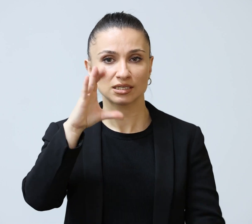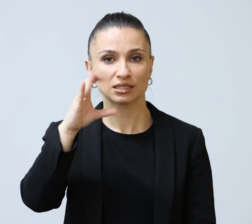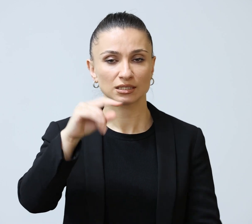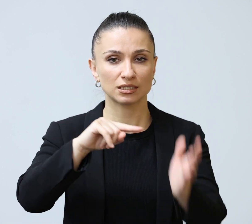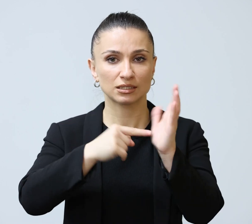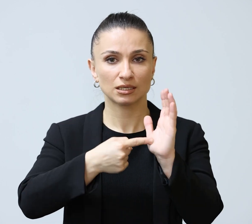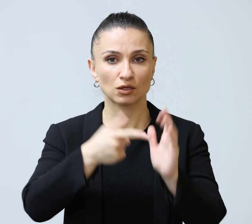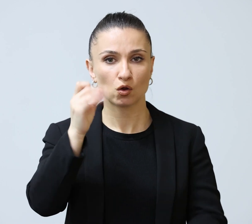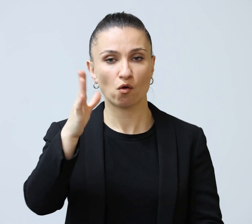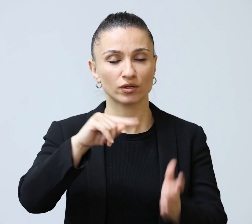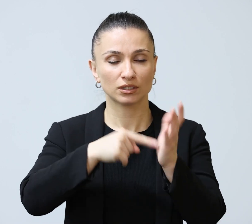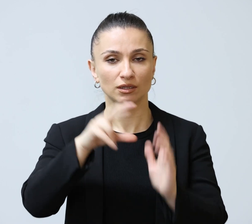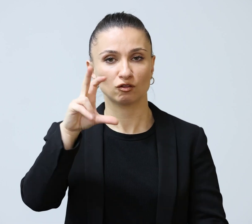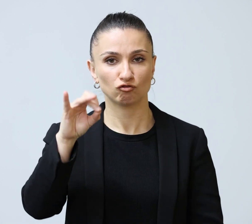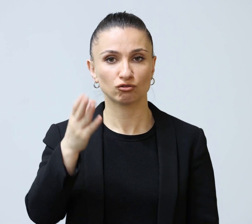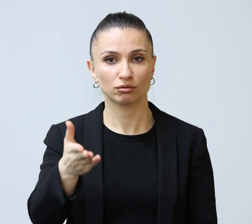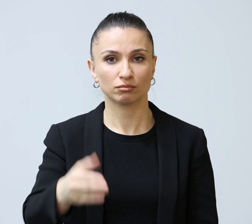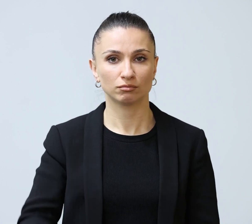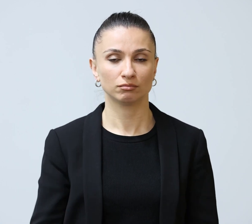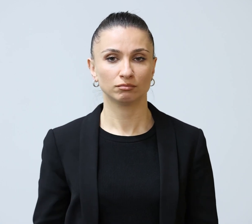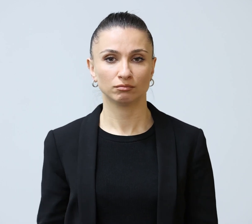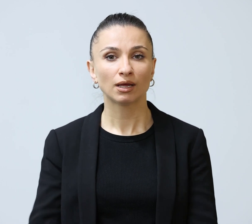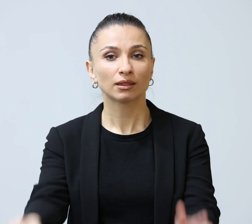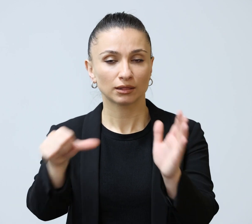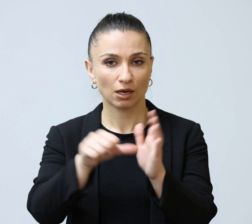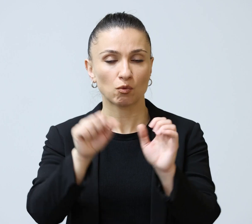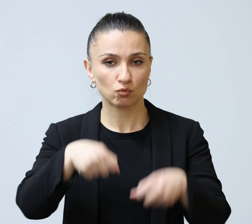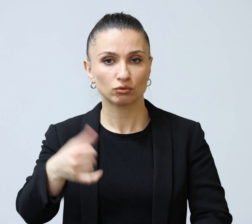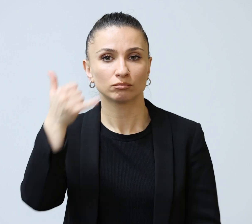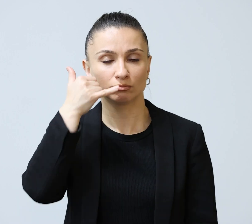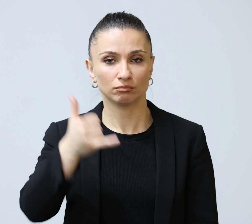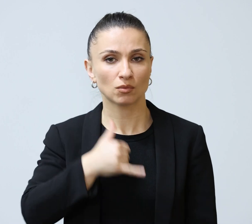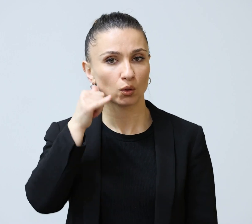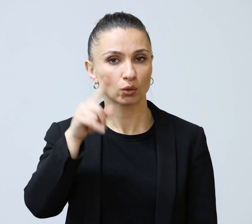251 0051, հեռախոսով 251 0051։